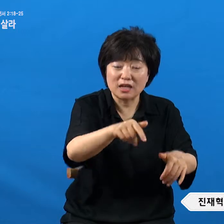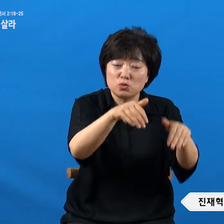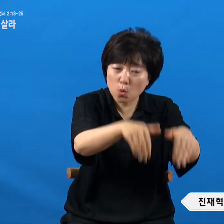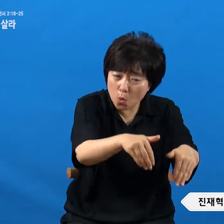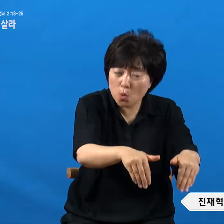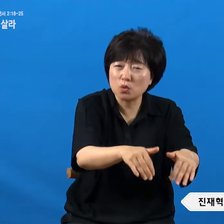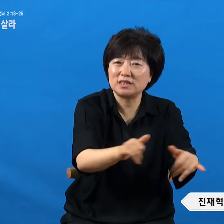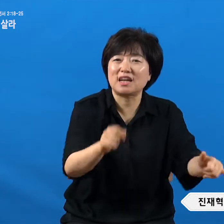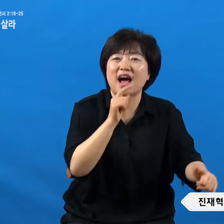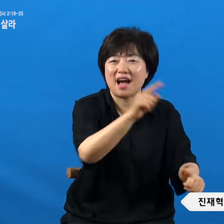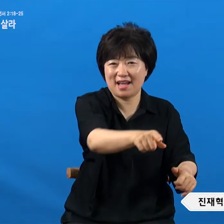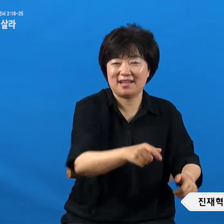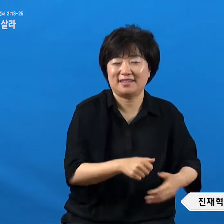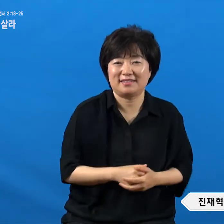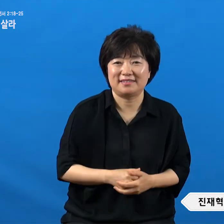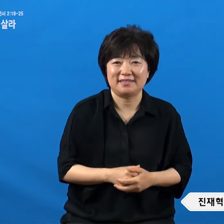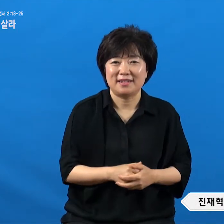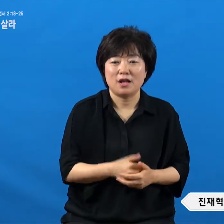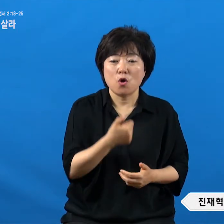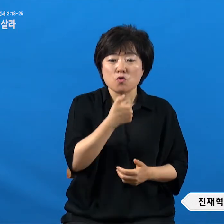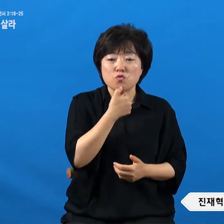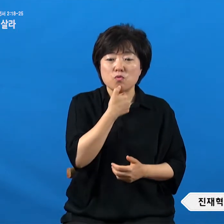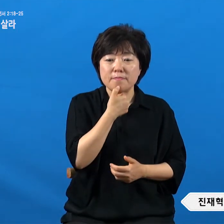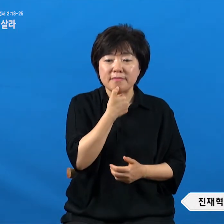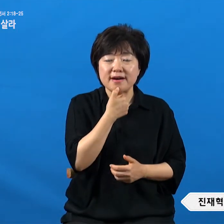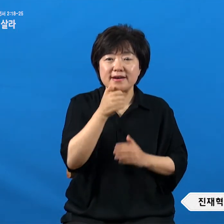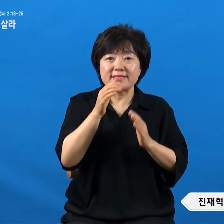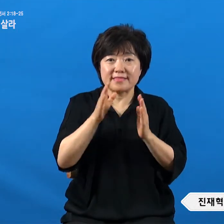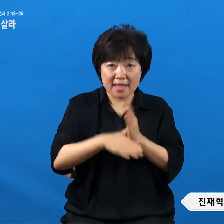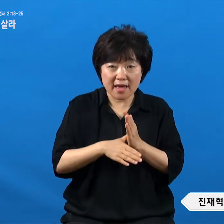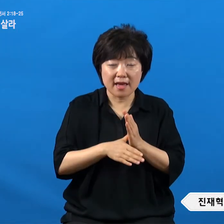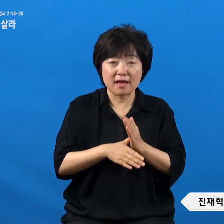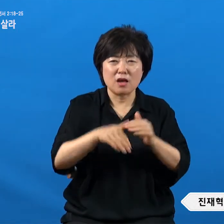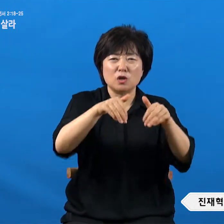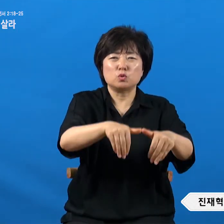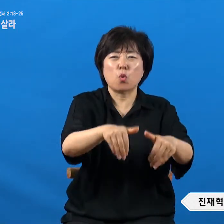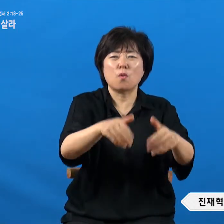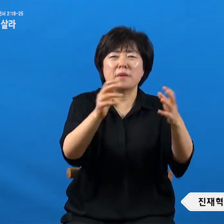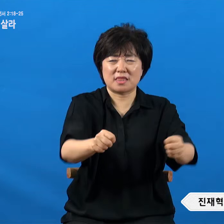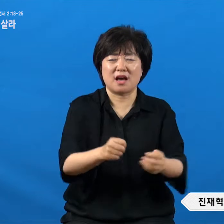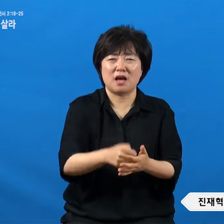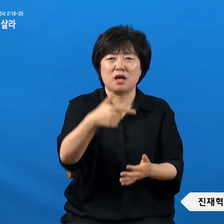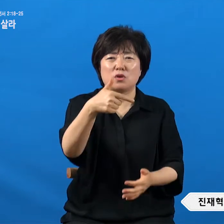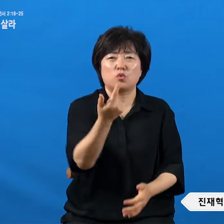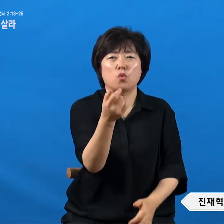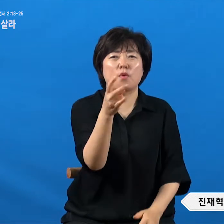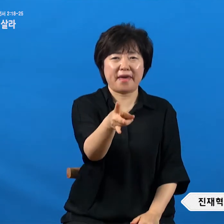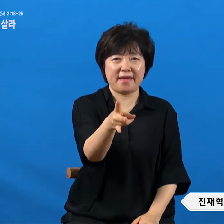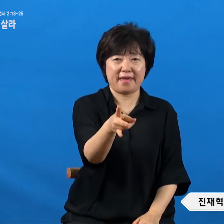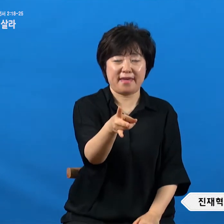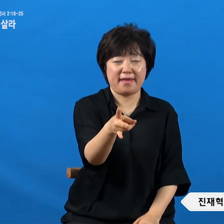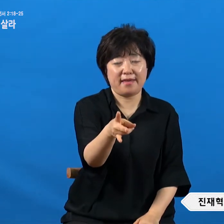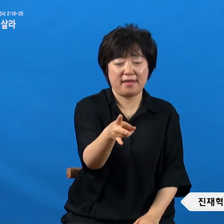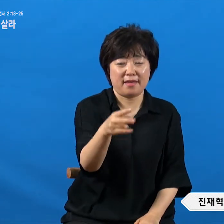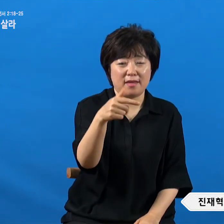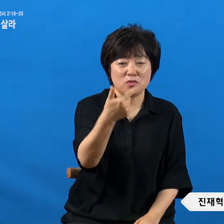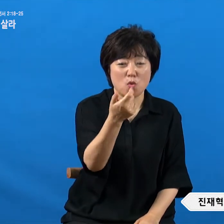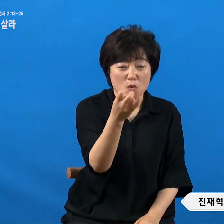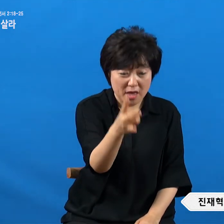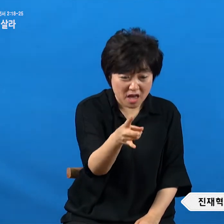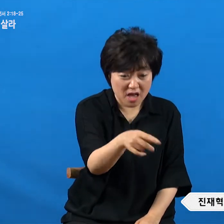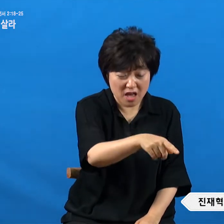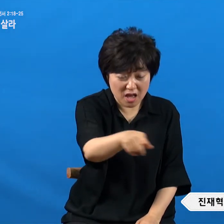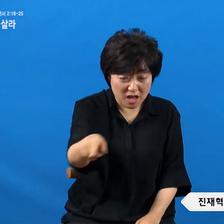가리킵니까? 종들을 말합니다. 로마 시대의 종들이 참 많았습니다. 노예입니다. 그러나 그